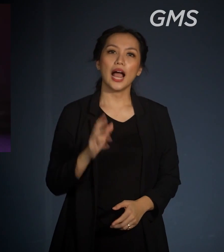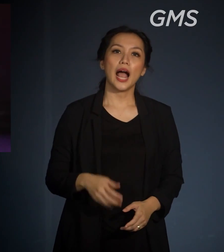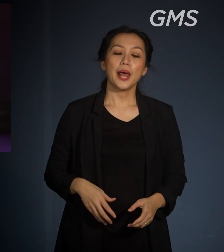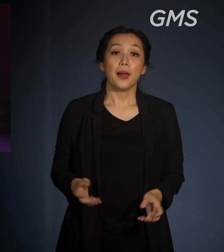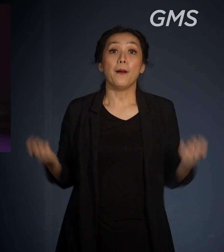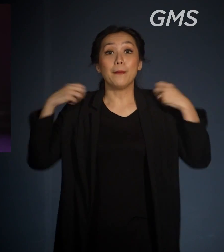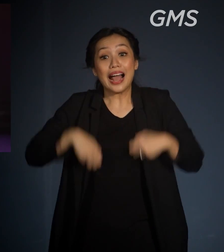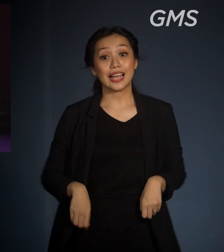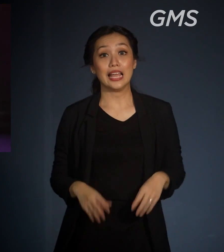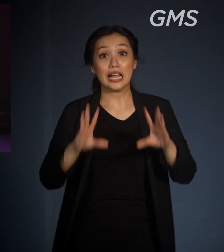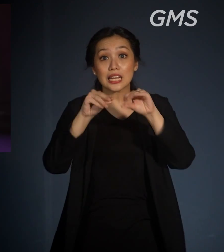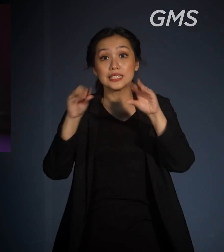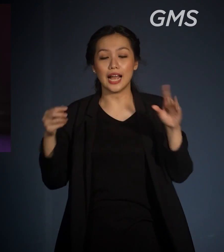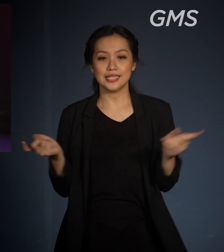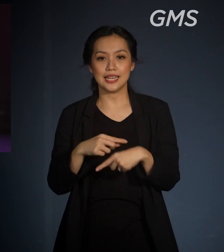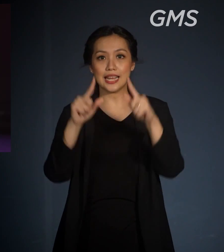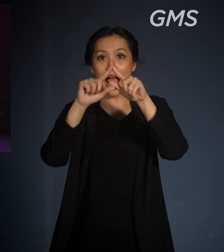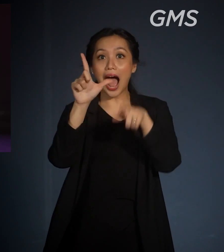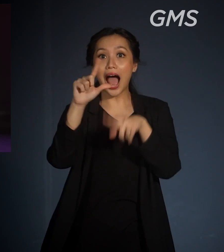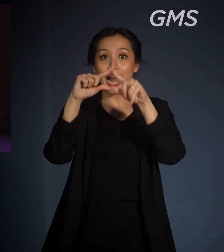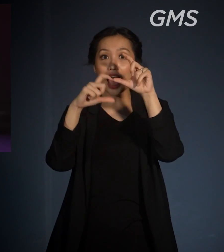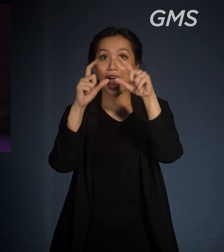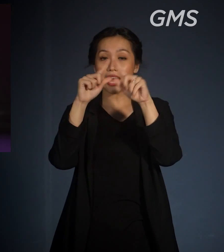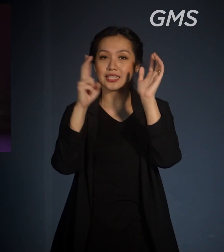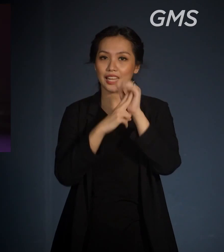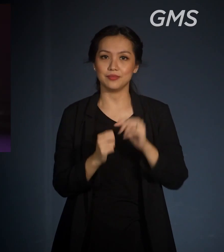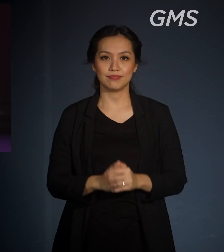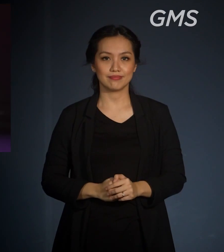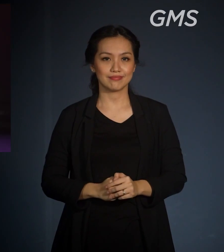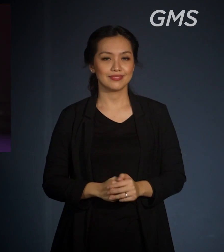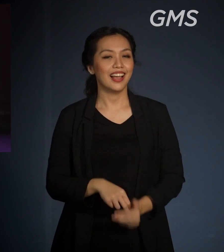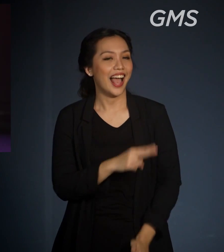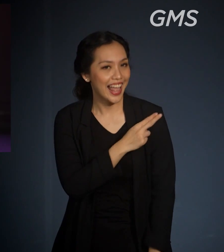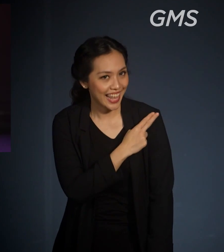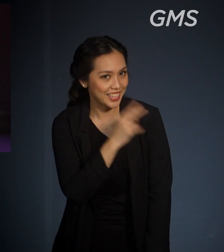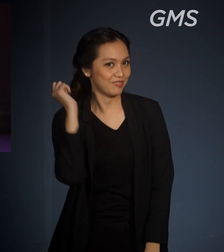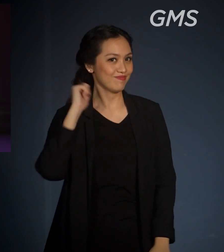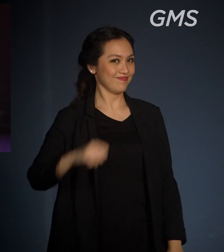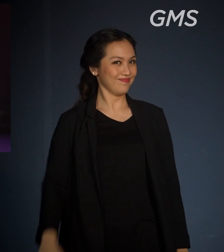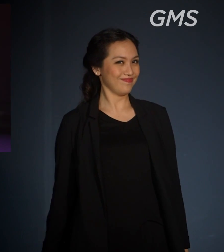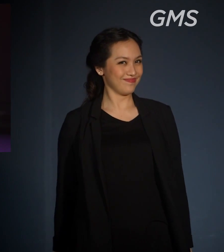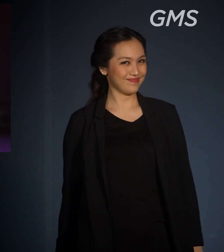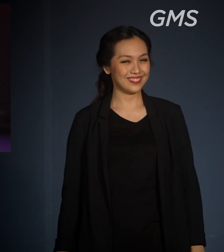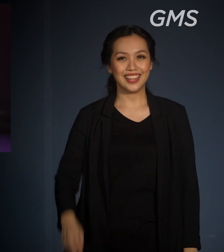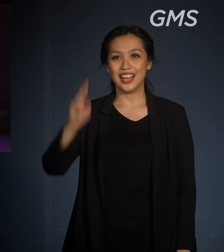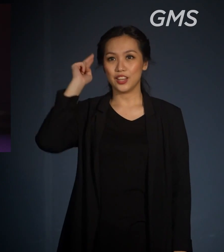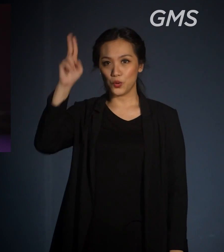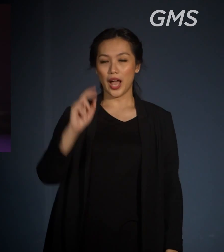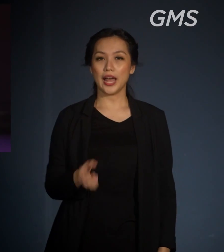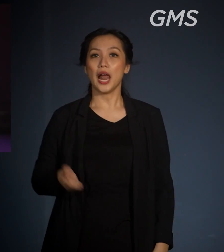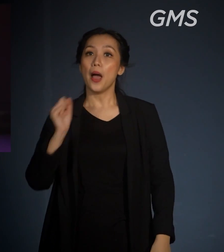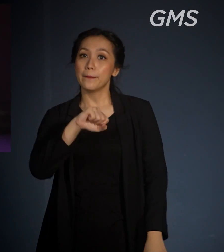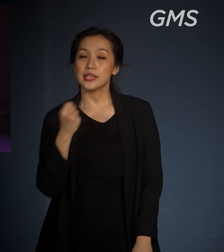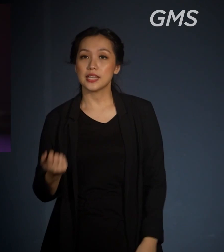kerjaanku tambah banyak. Hati-hati saudara, Tuhan bisa mendidik Anda dengan cara apa?